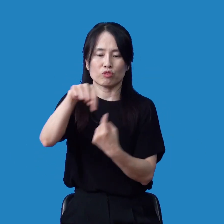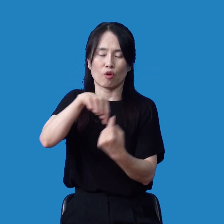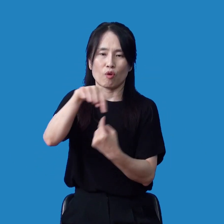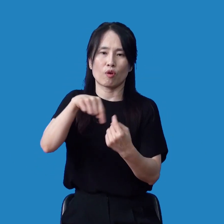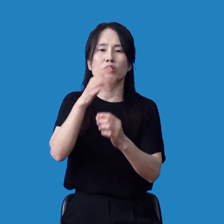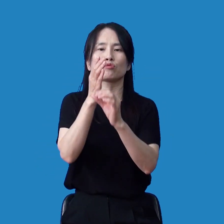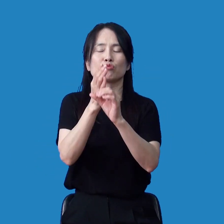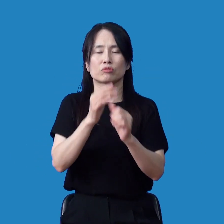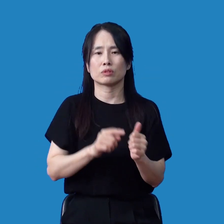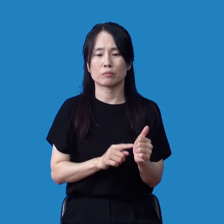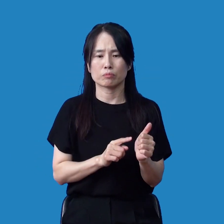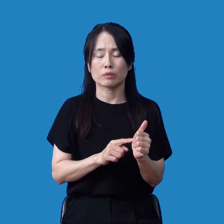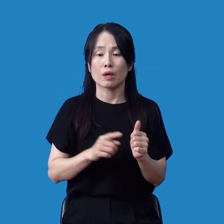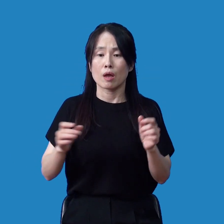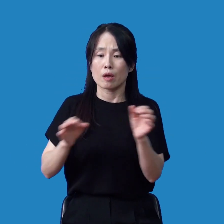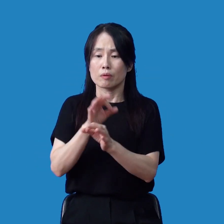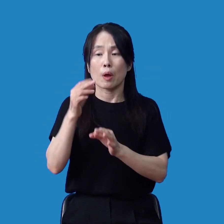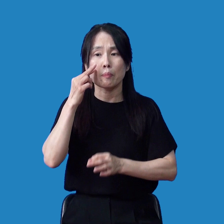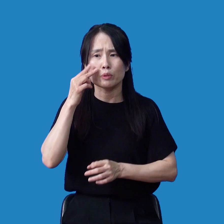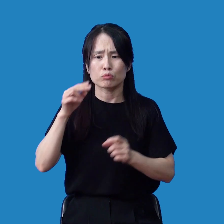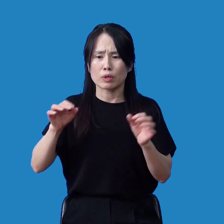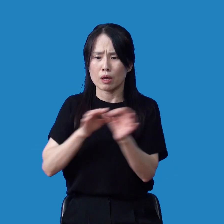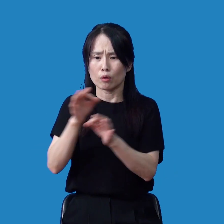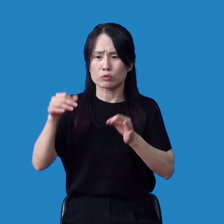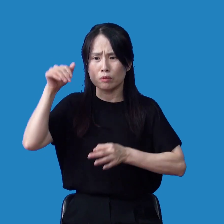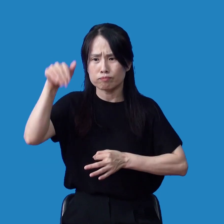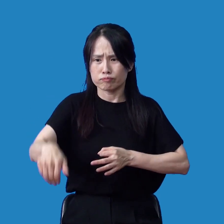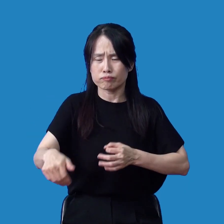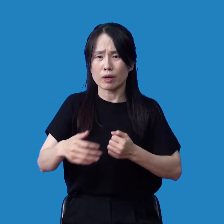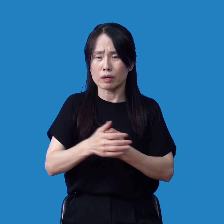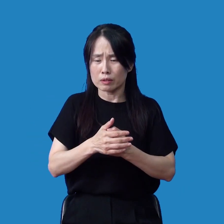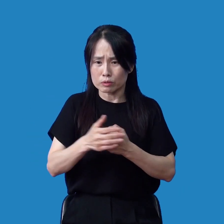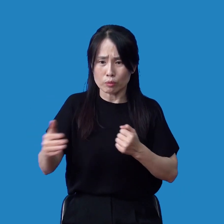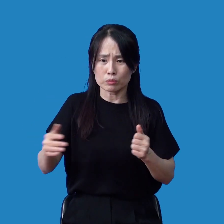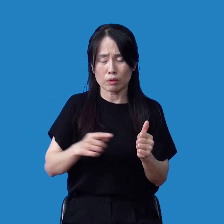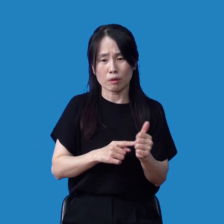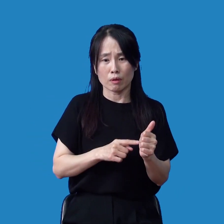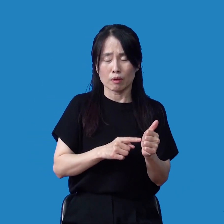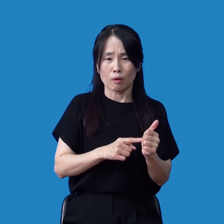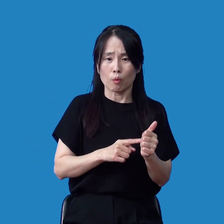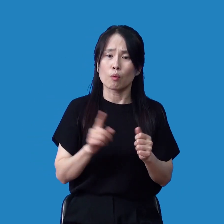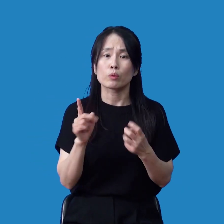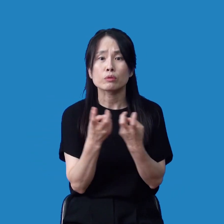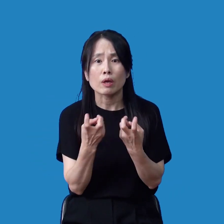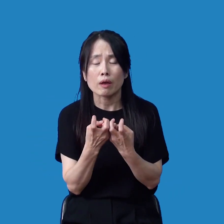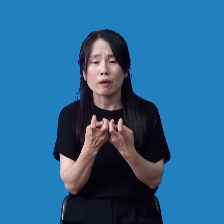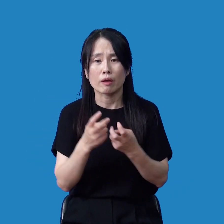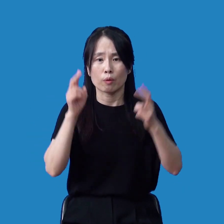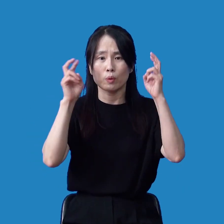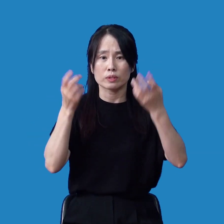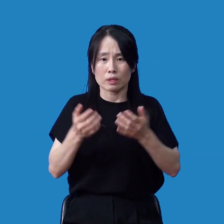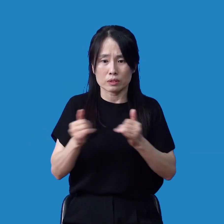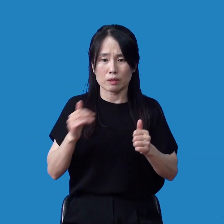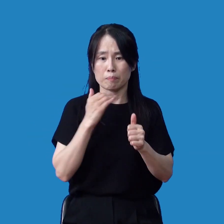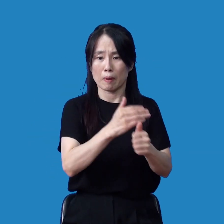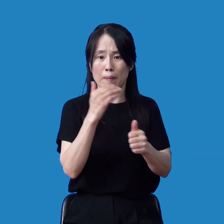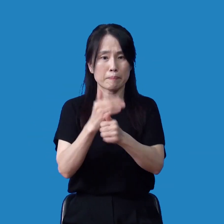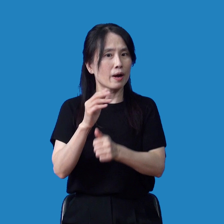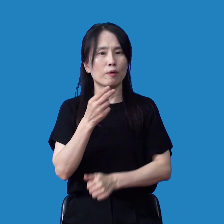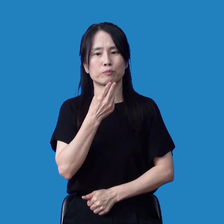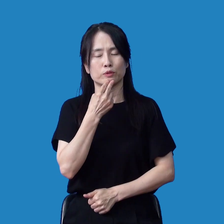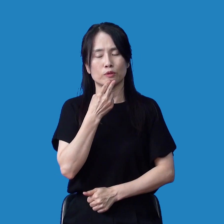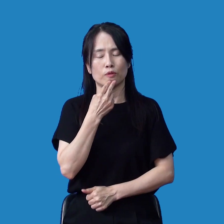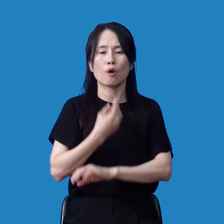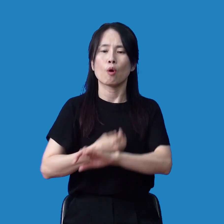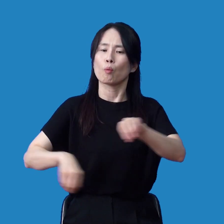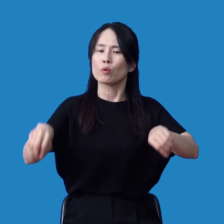미국에 불황이 닥쳐서 회사가 쓰러질 위기를 만나도 직원을 해고하지 않았습니다. 도리어 공공